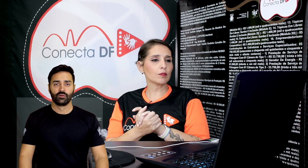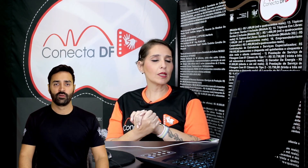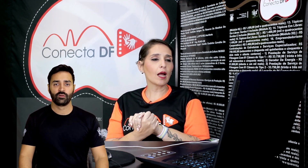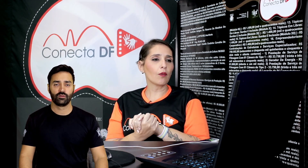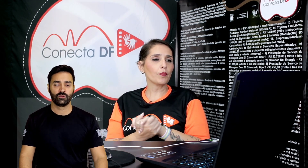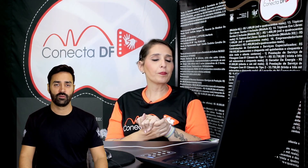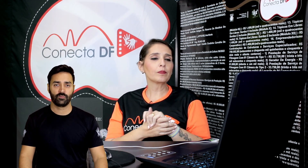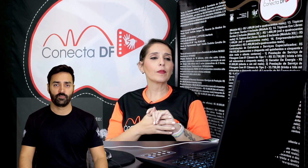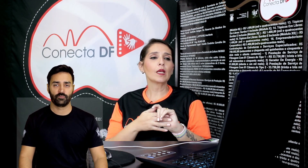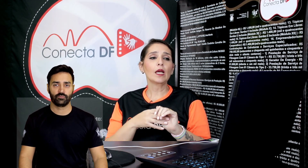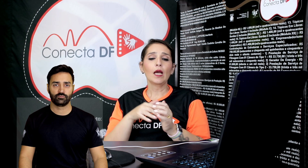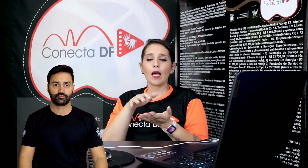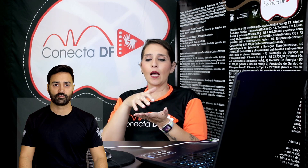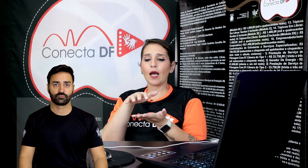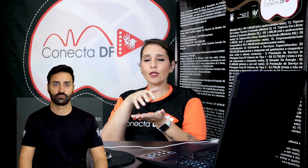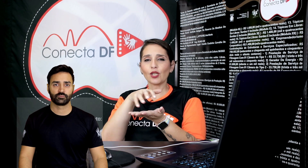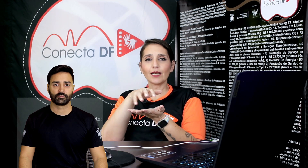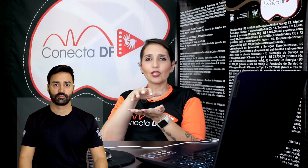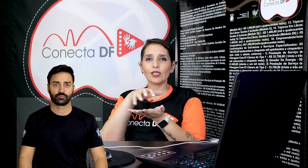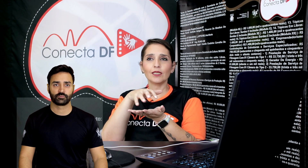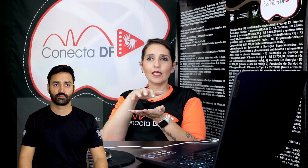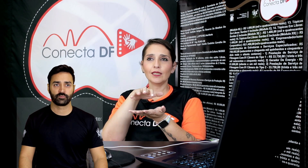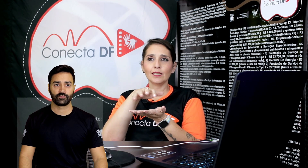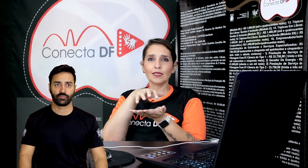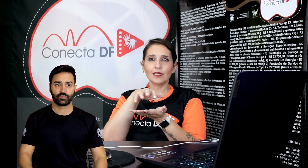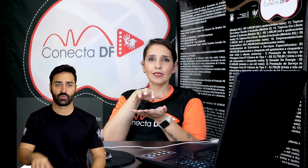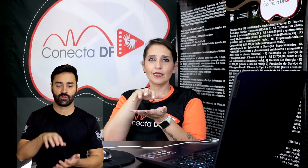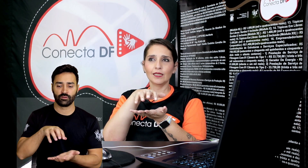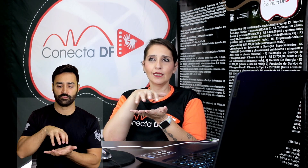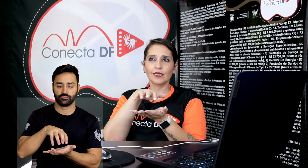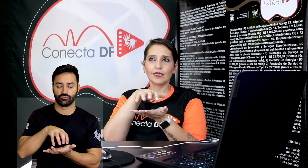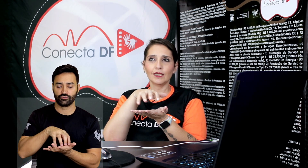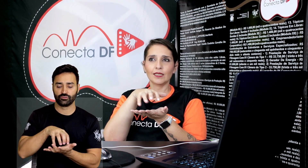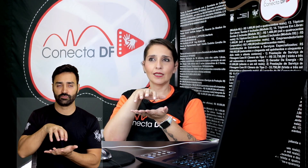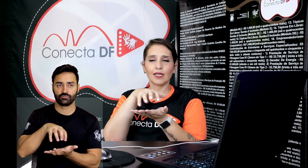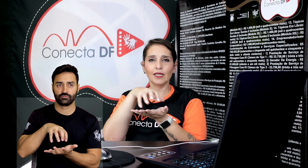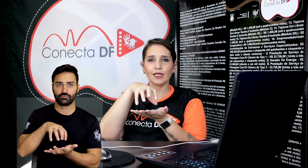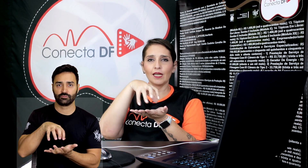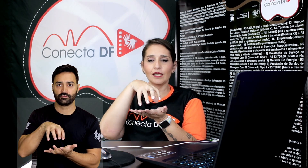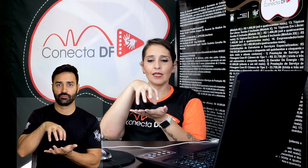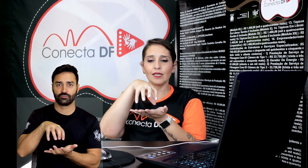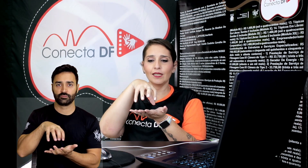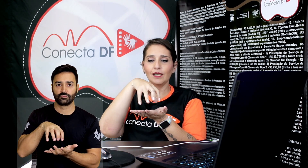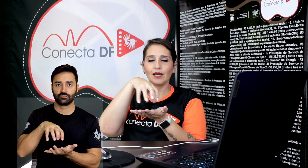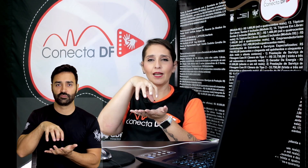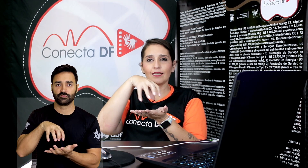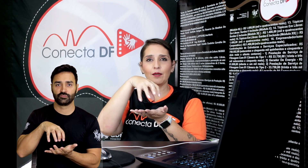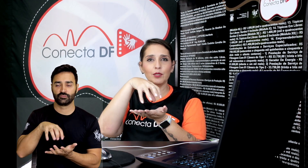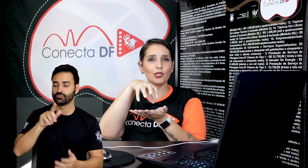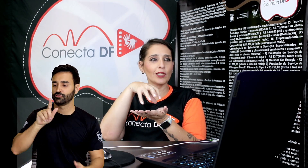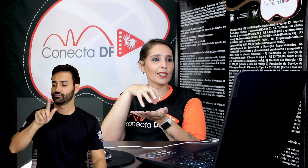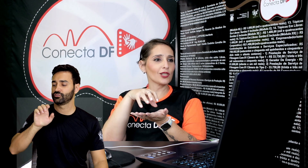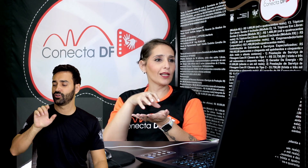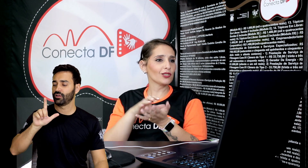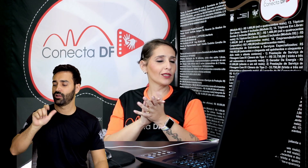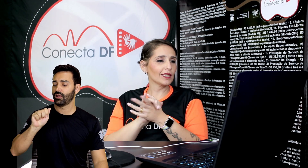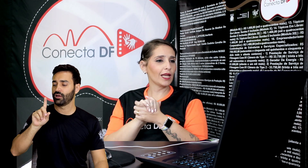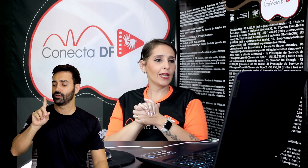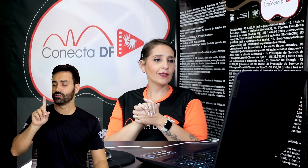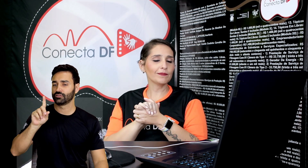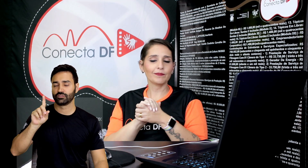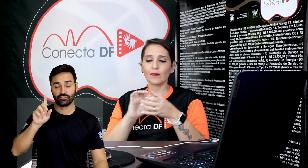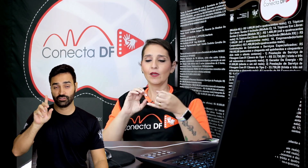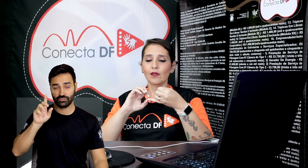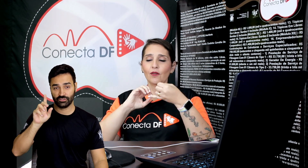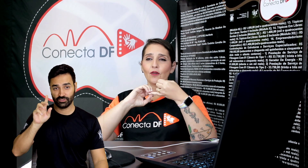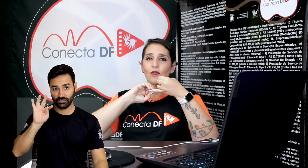coisa, mesmo sinal. A gelatina, né? Que é a tremidinha que a gelatina